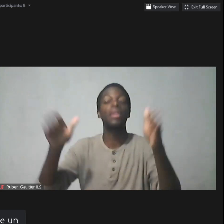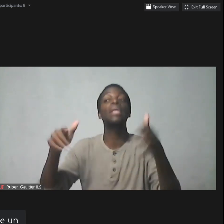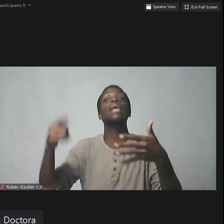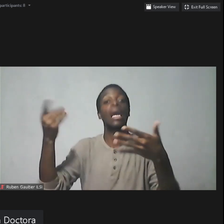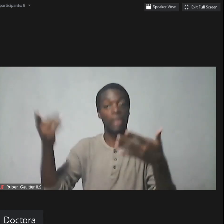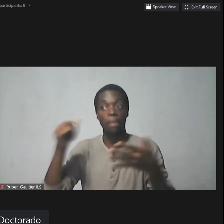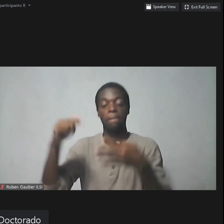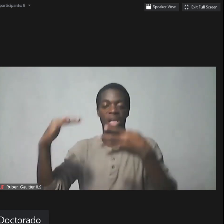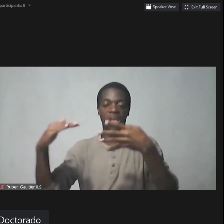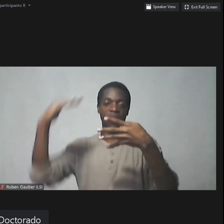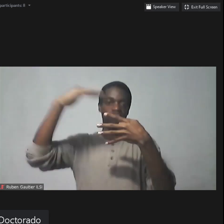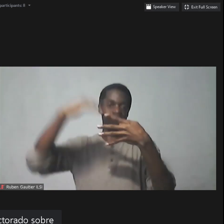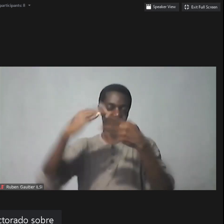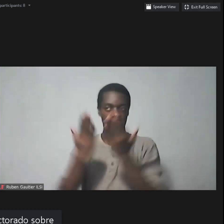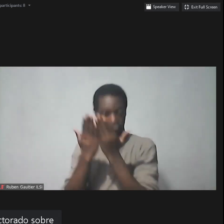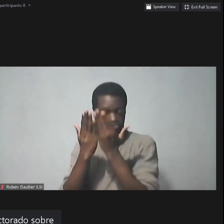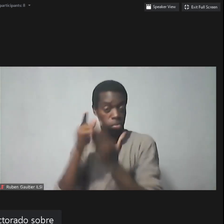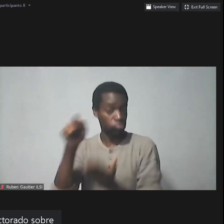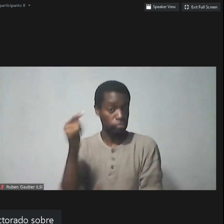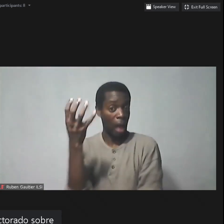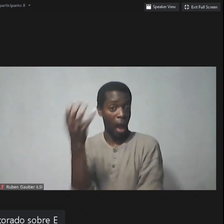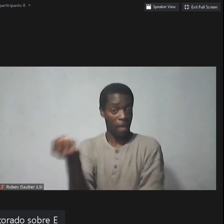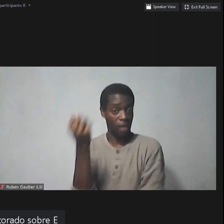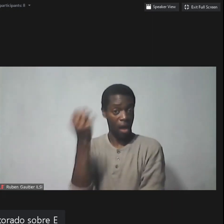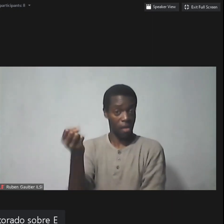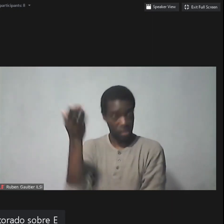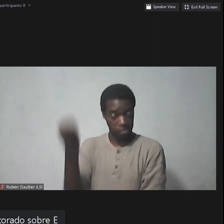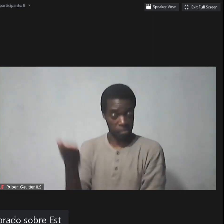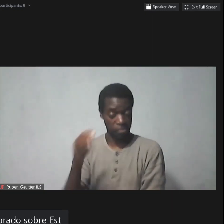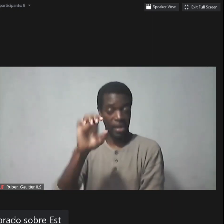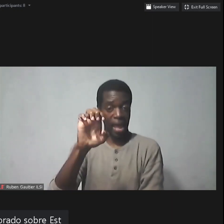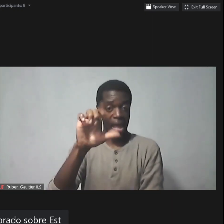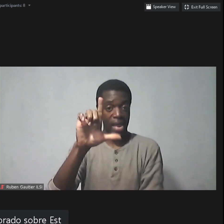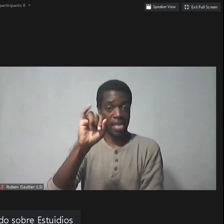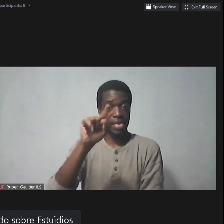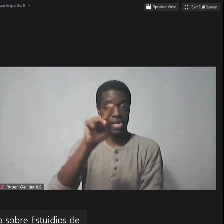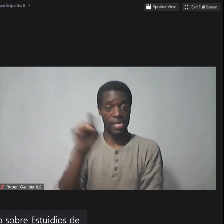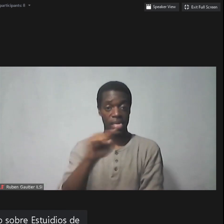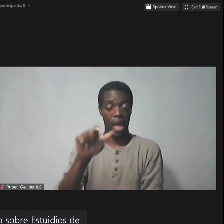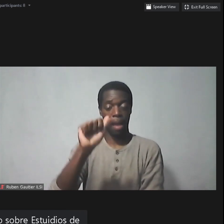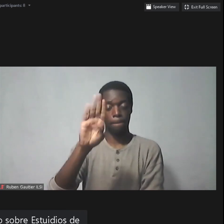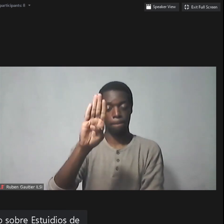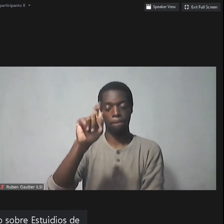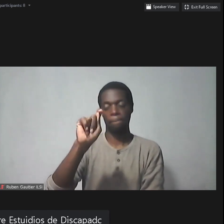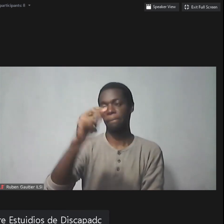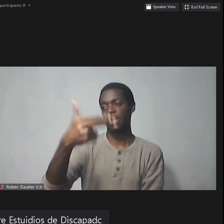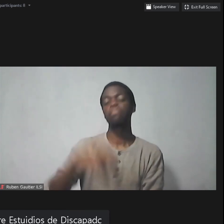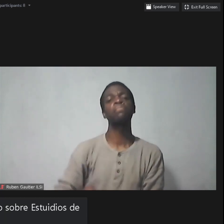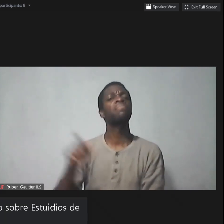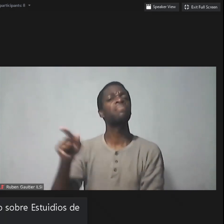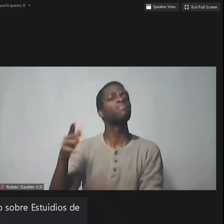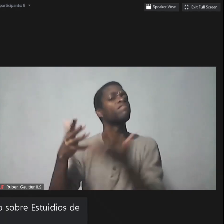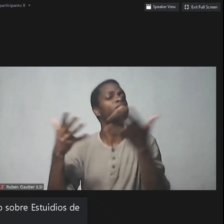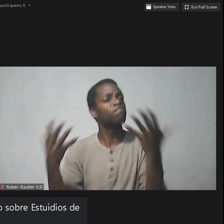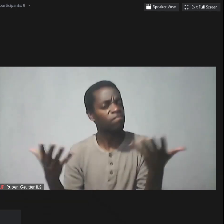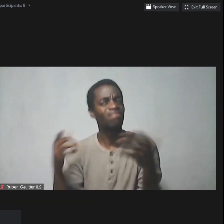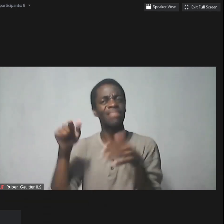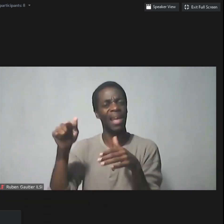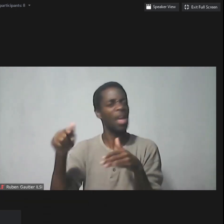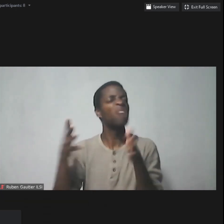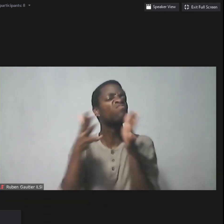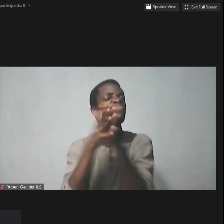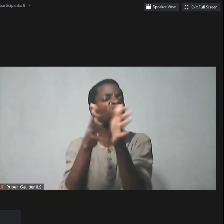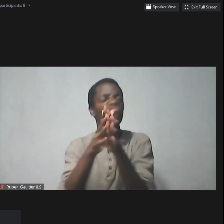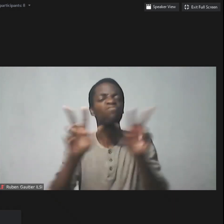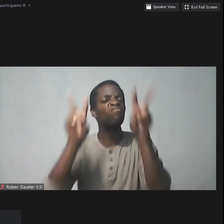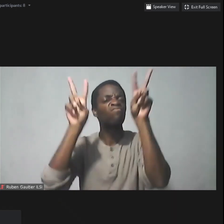ser un poco los hallazgos que se han realizado en un informe que se ha realizado por el grupo de partes interesadas de personas